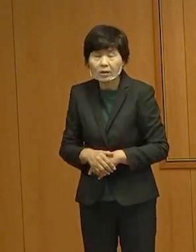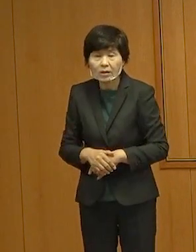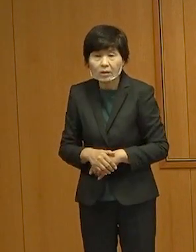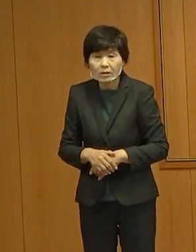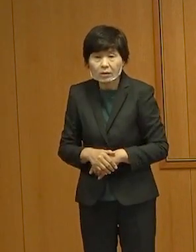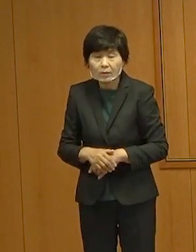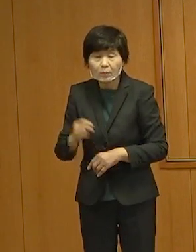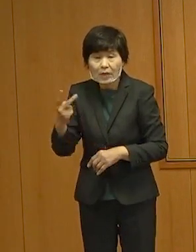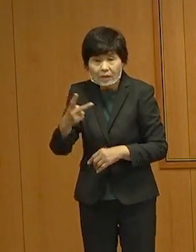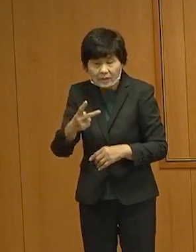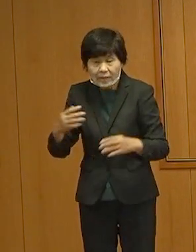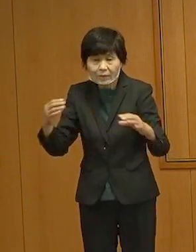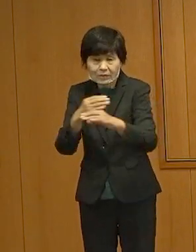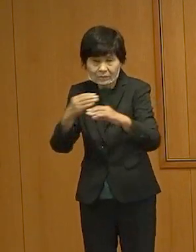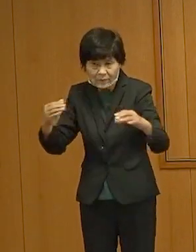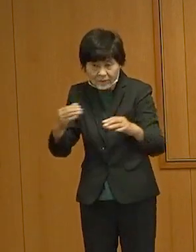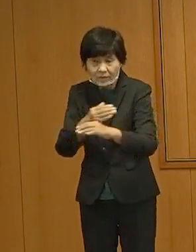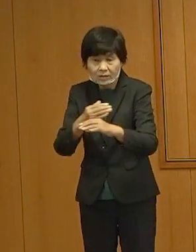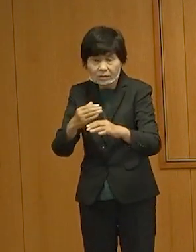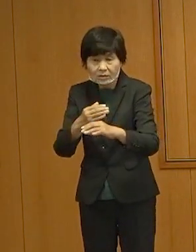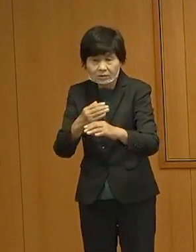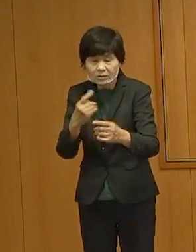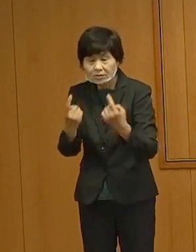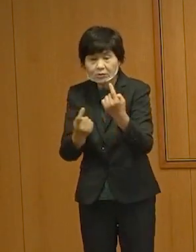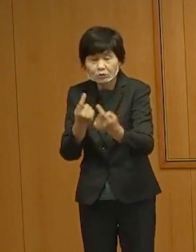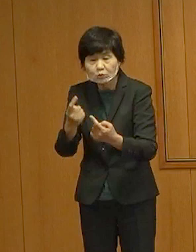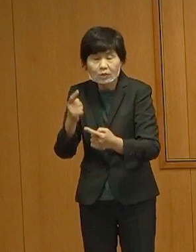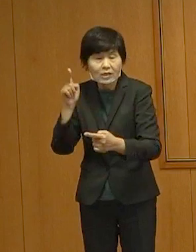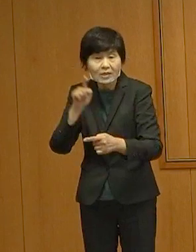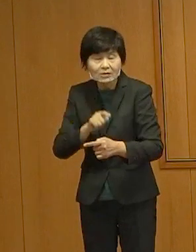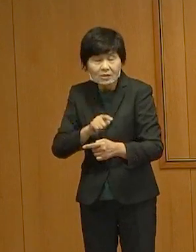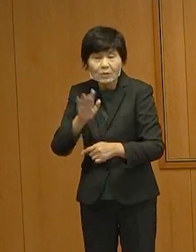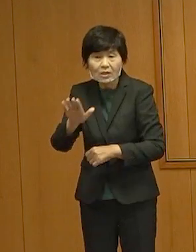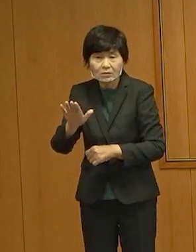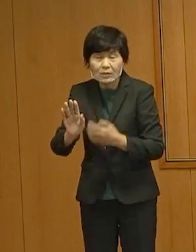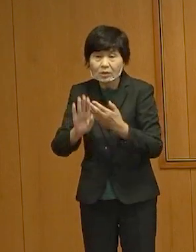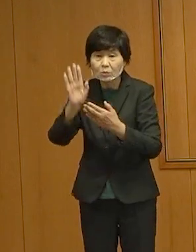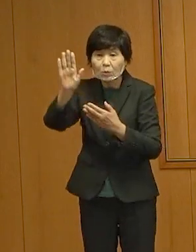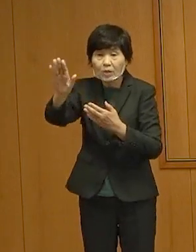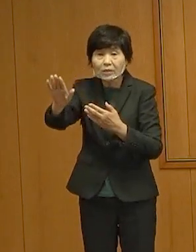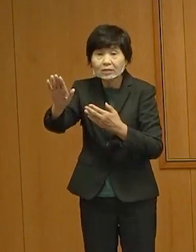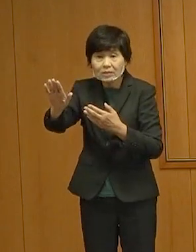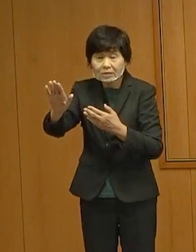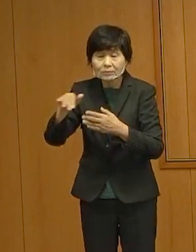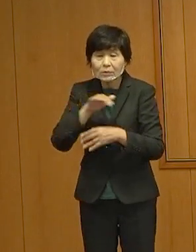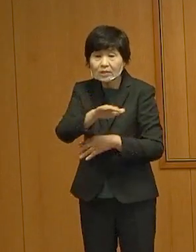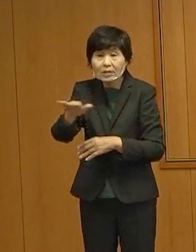まあ、利便性もあるだろうし、まあ、将来的に、皆さん方が